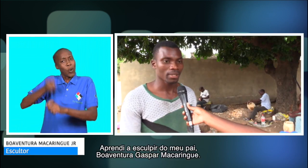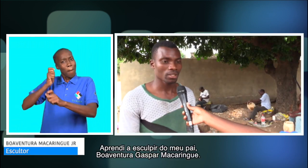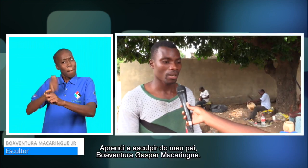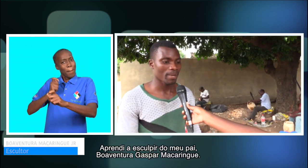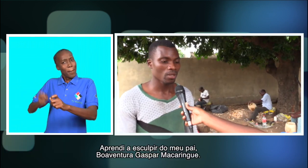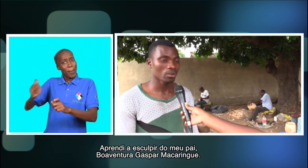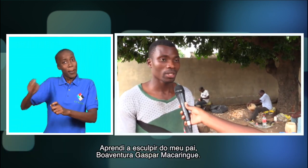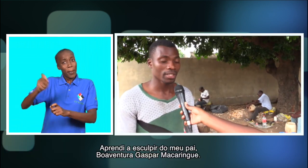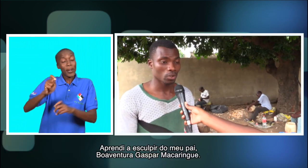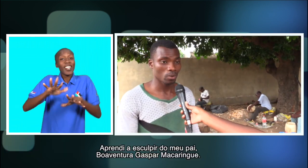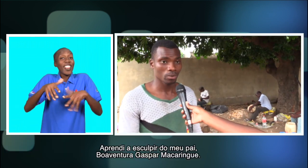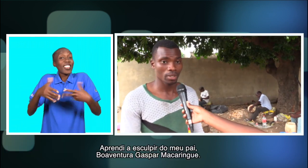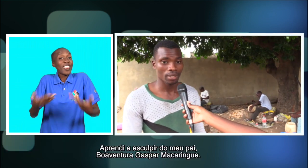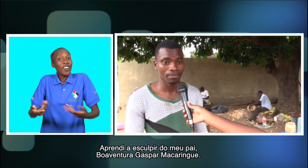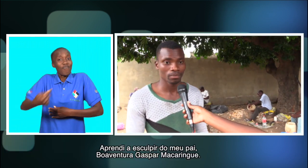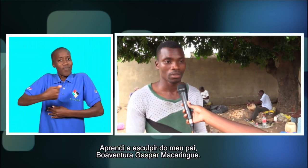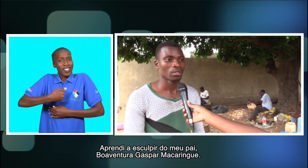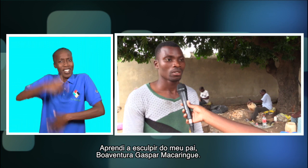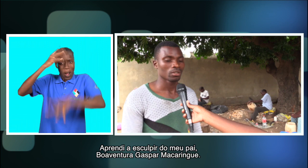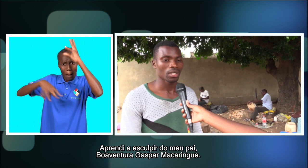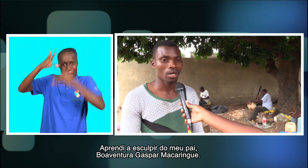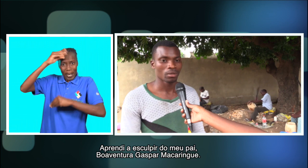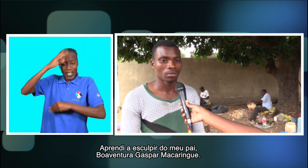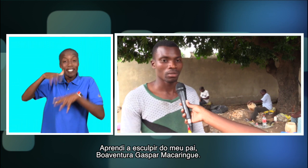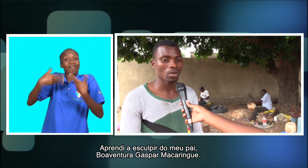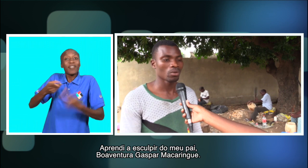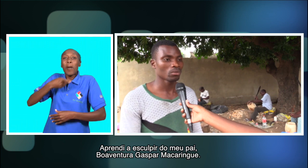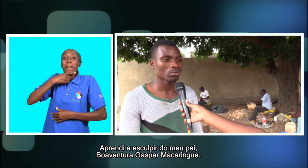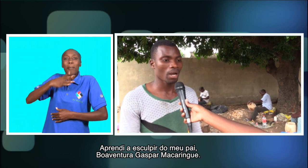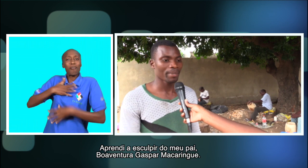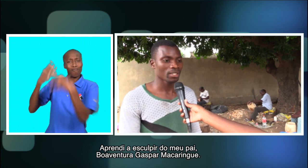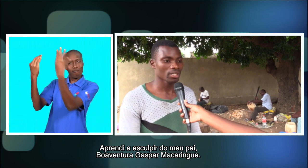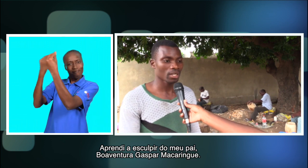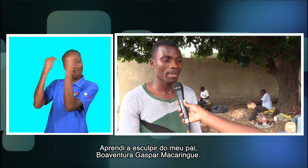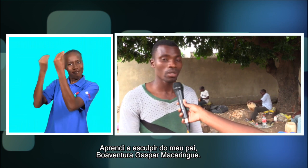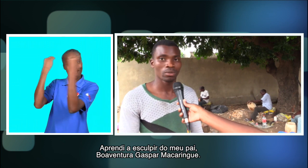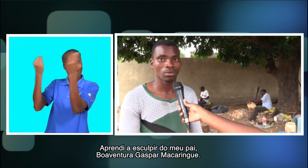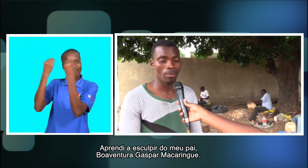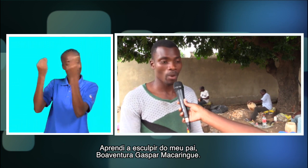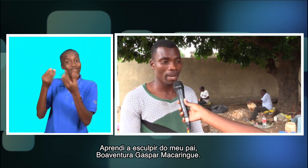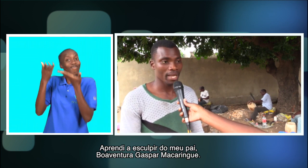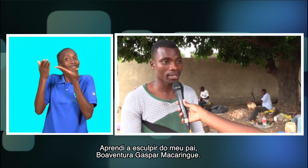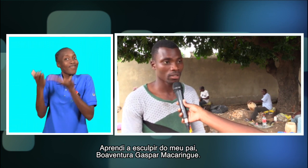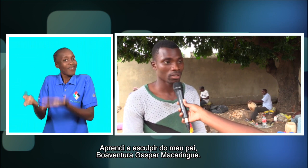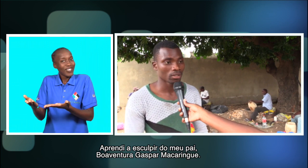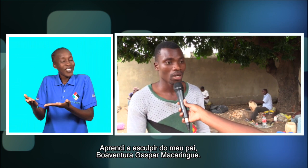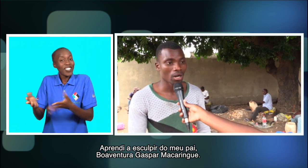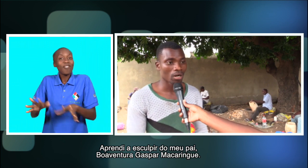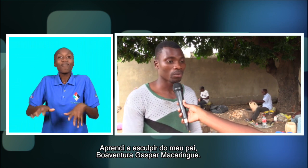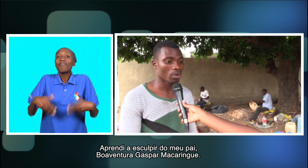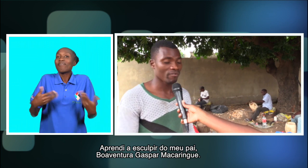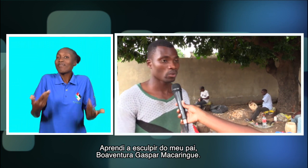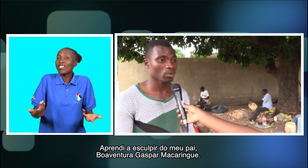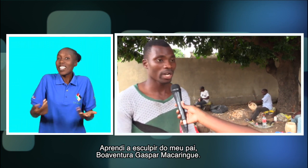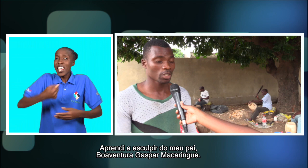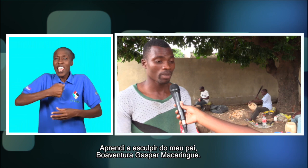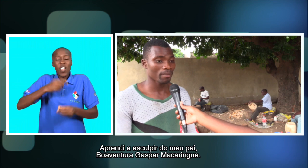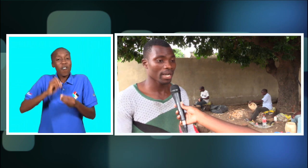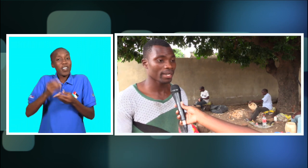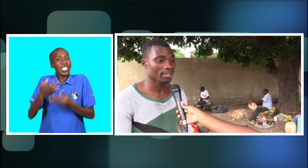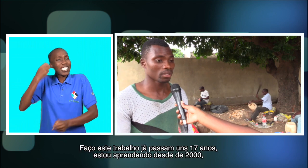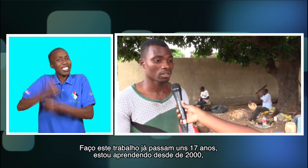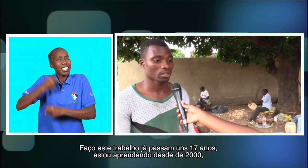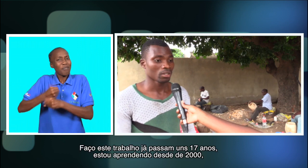Este trabalho é da escultura. Então, eu aprendi este trabalho com meu pai, Boaventura